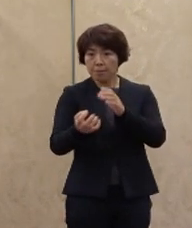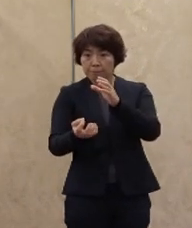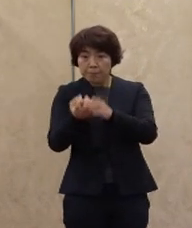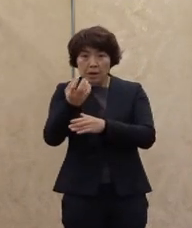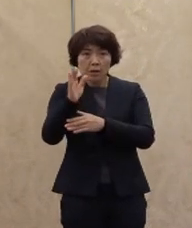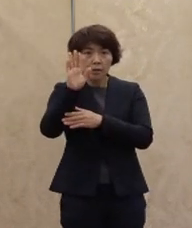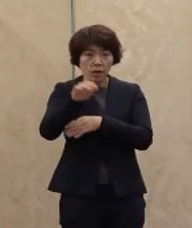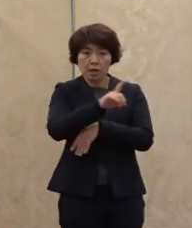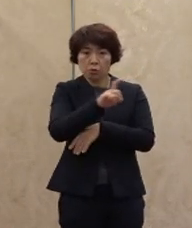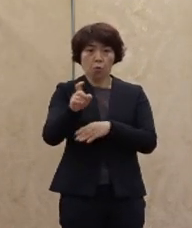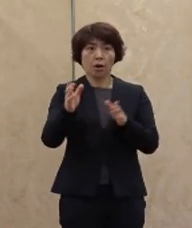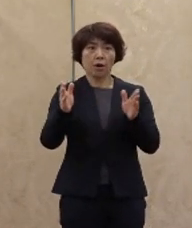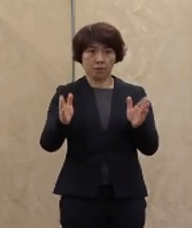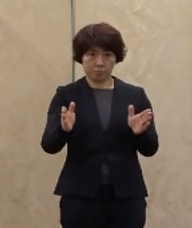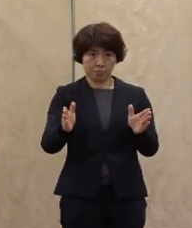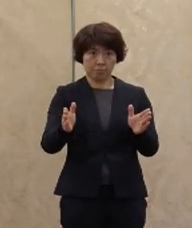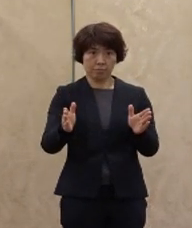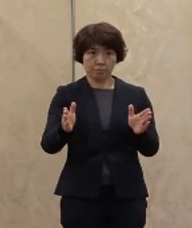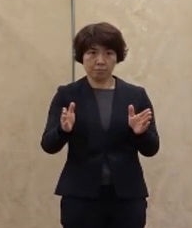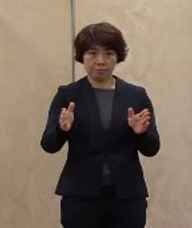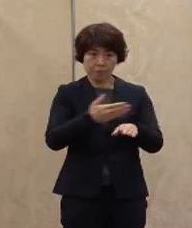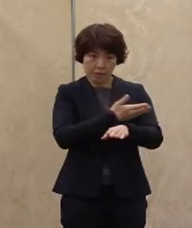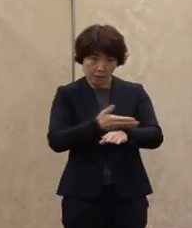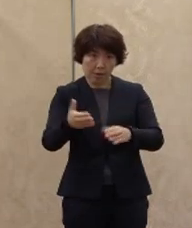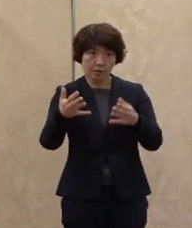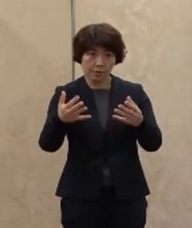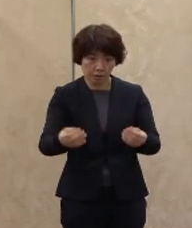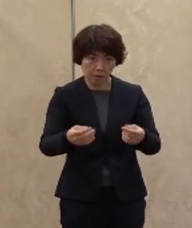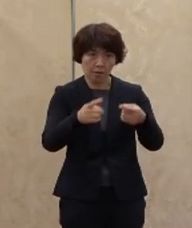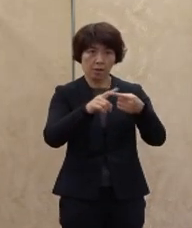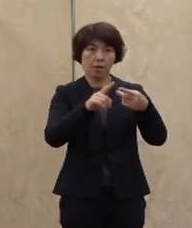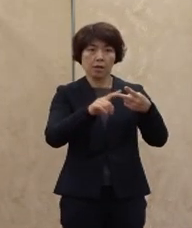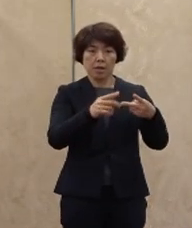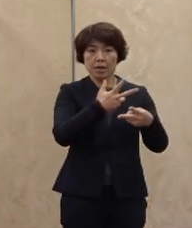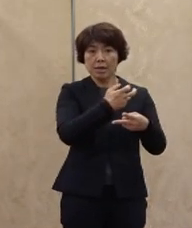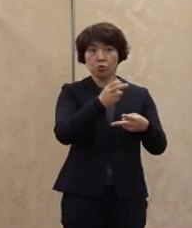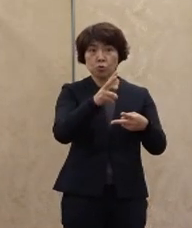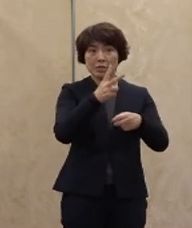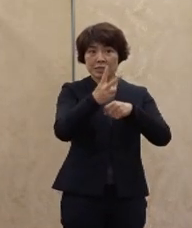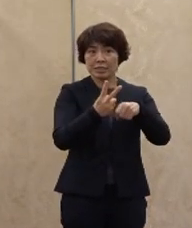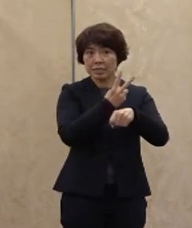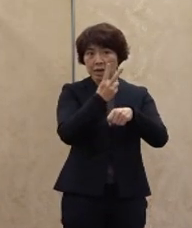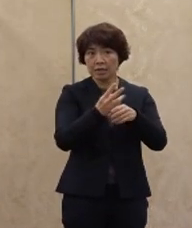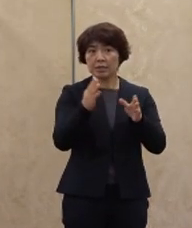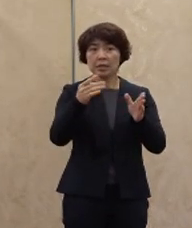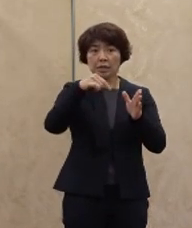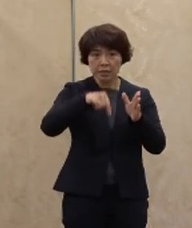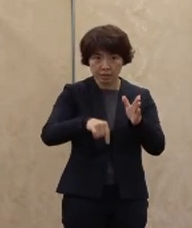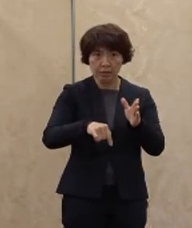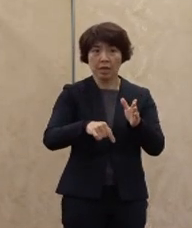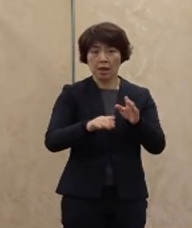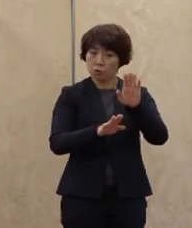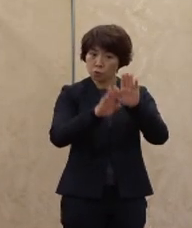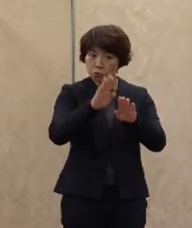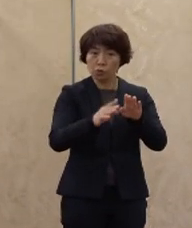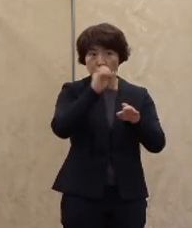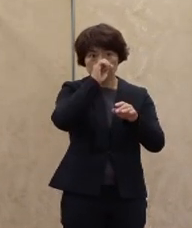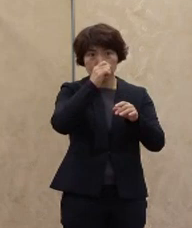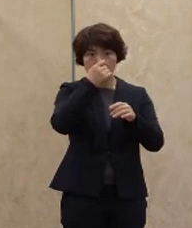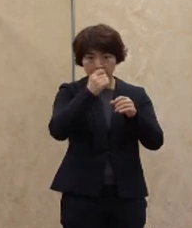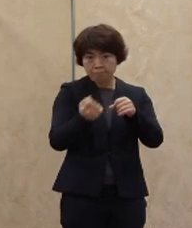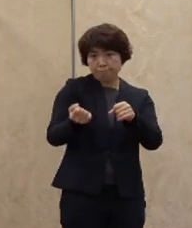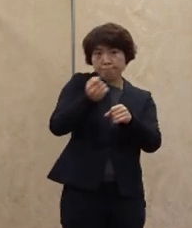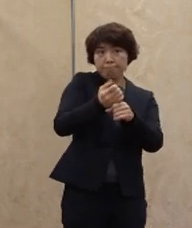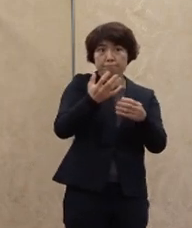日経つ、そして72時間以内にあの症状が改善しているということがあれば、あの PCR